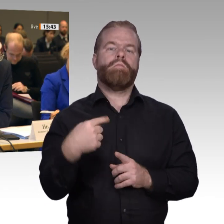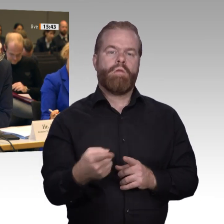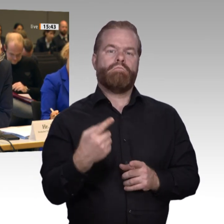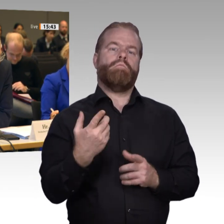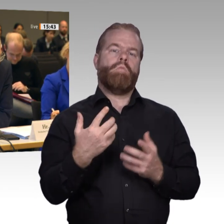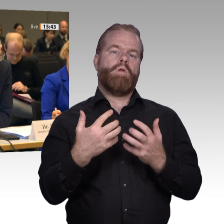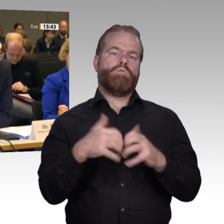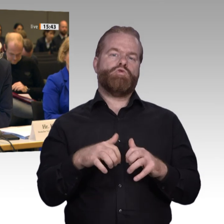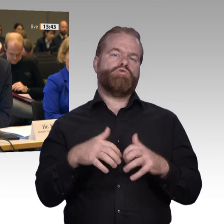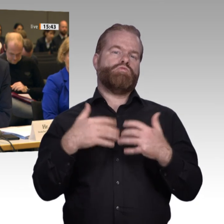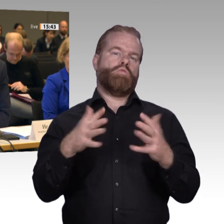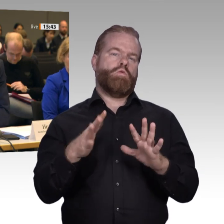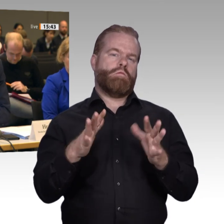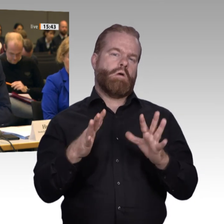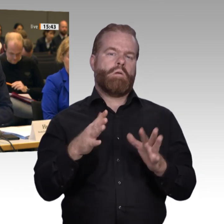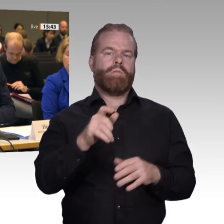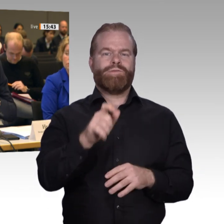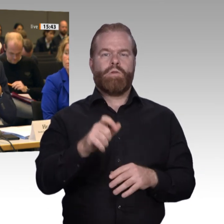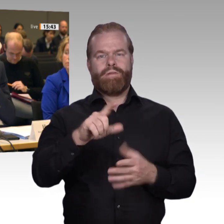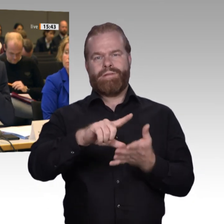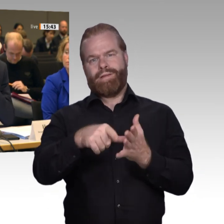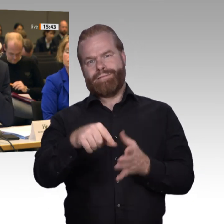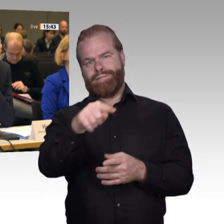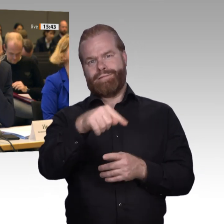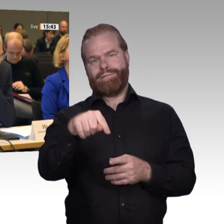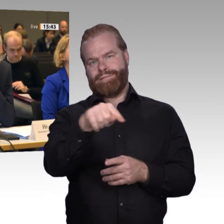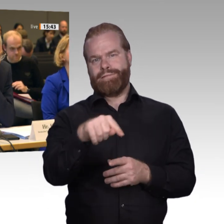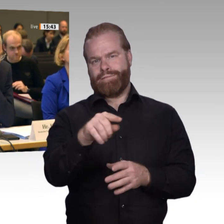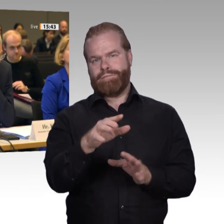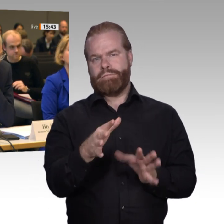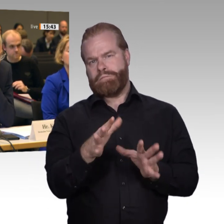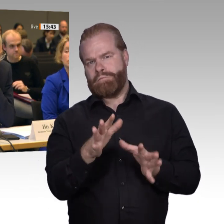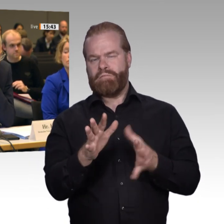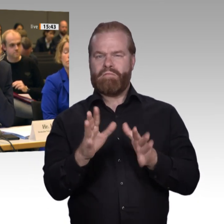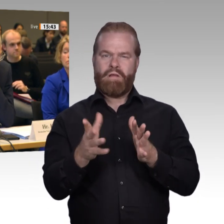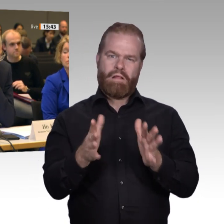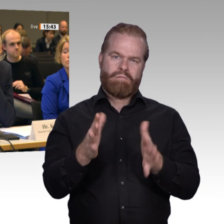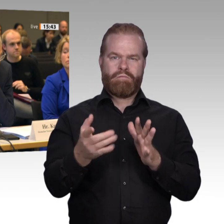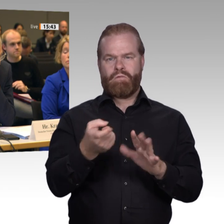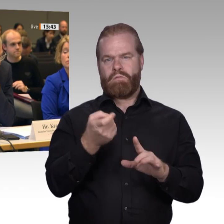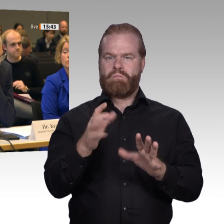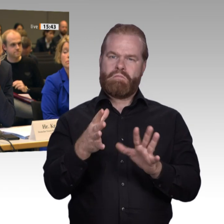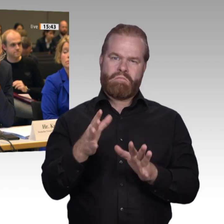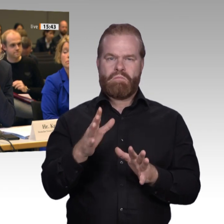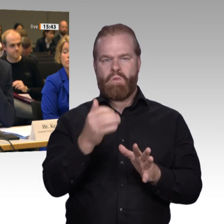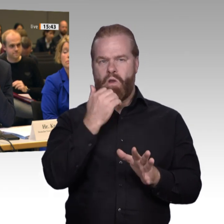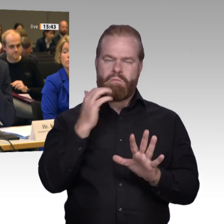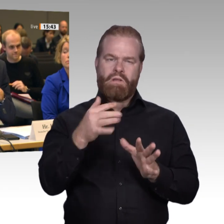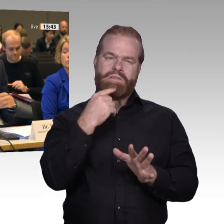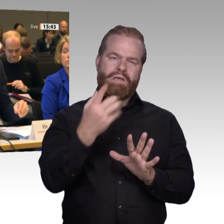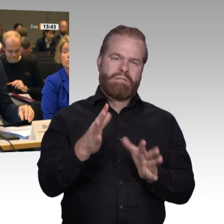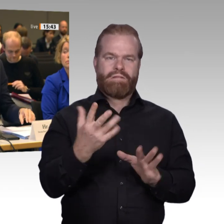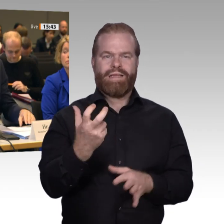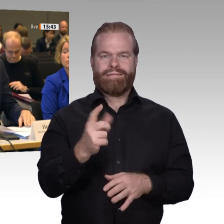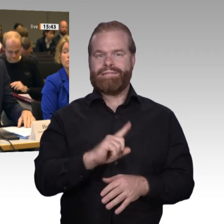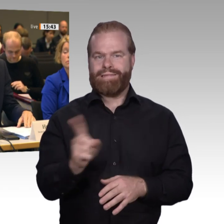Geld, vielleicht von circa ganz grob gesagt 30.000 Pflegebedürftigen kommen mit ihren